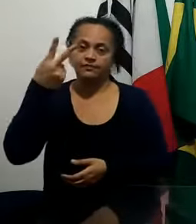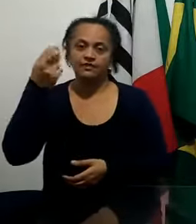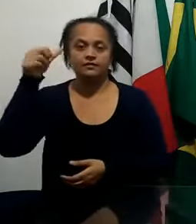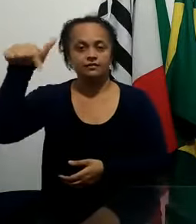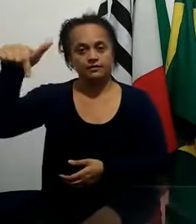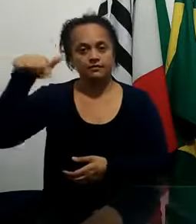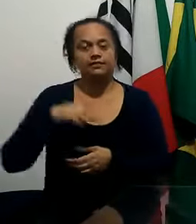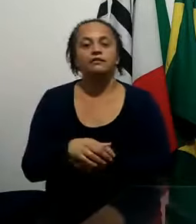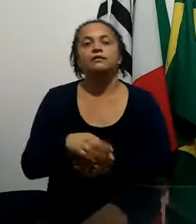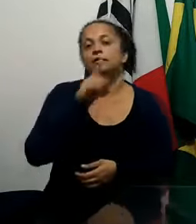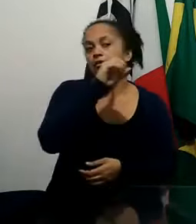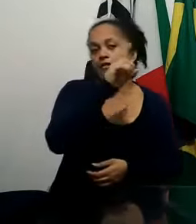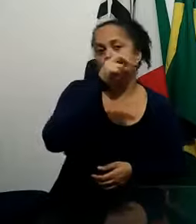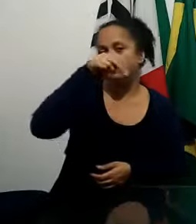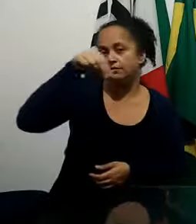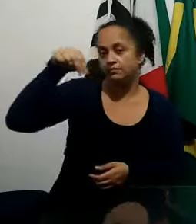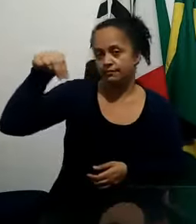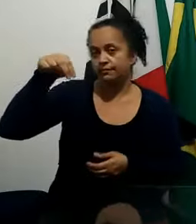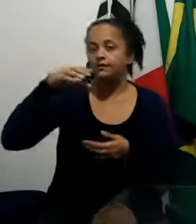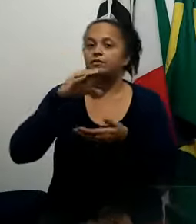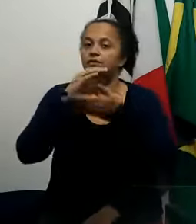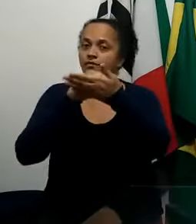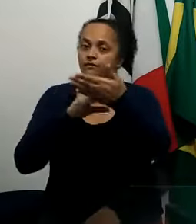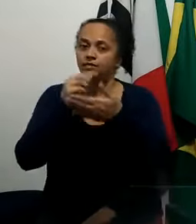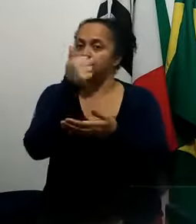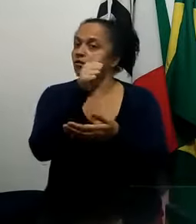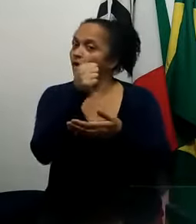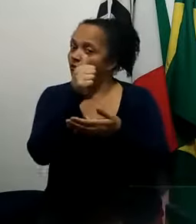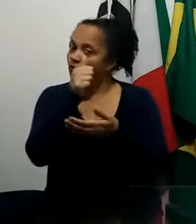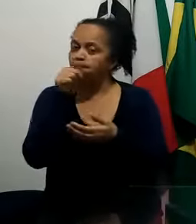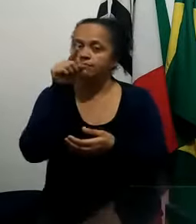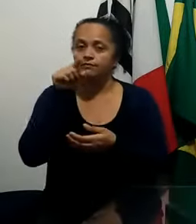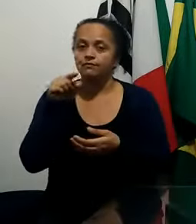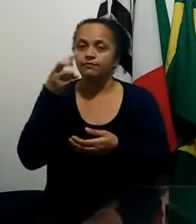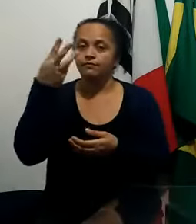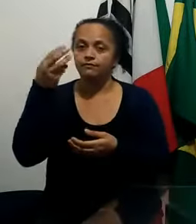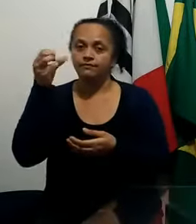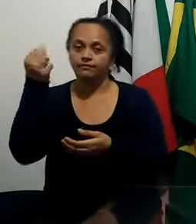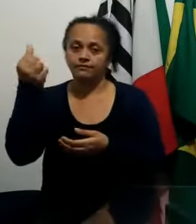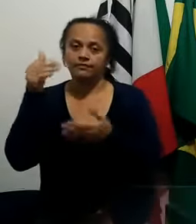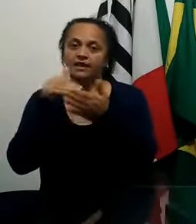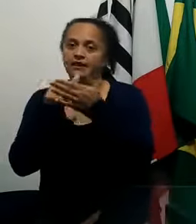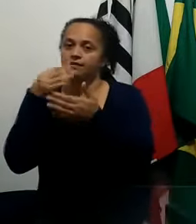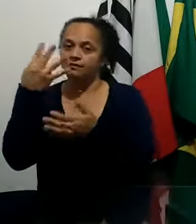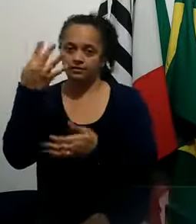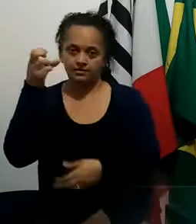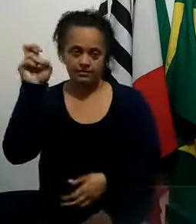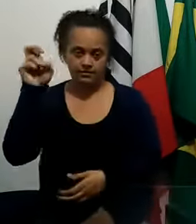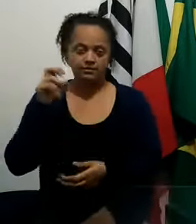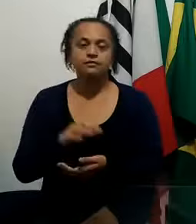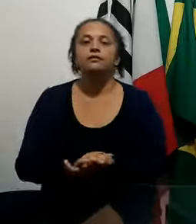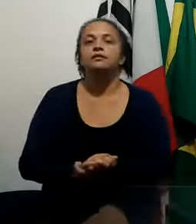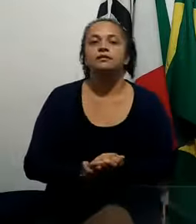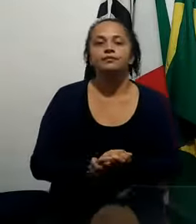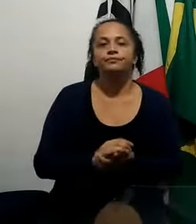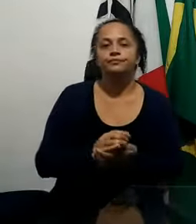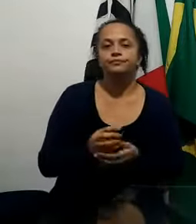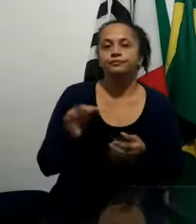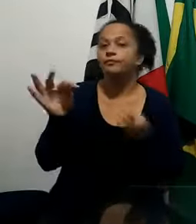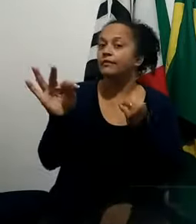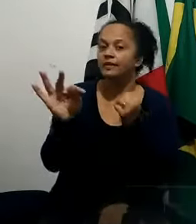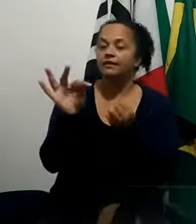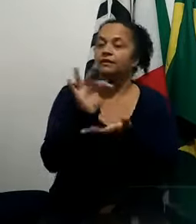capítulo 11, do 36 ao 45, segunda carta de Paulo aos Tessalonicenses, capítulo 2, do 1